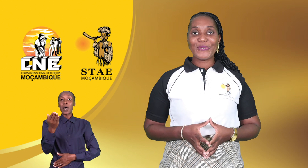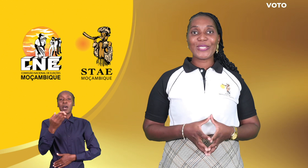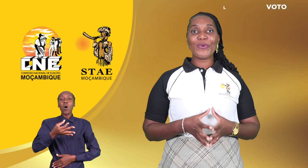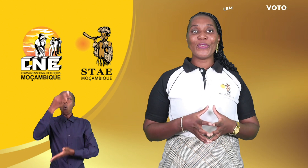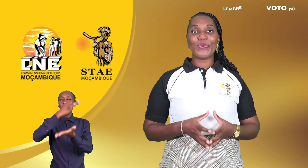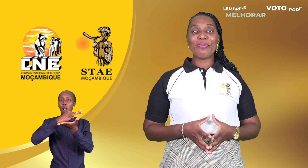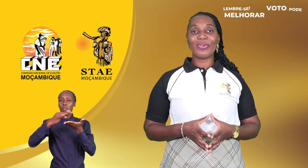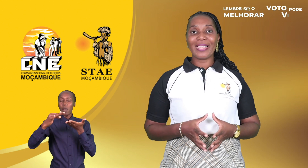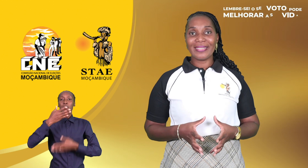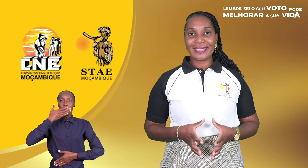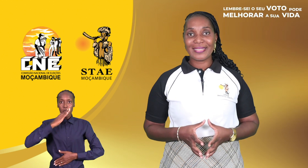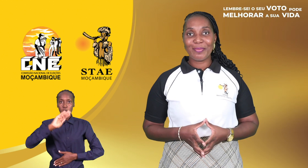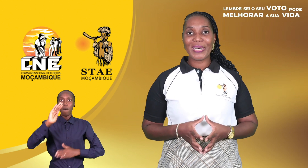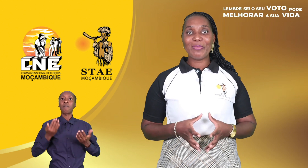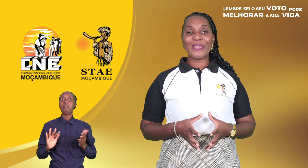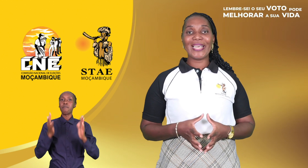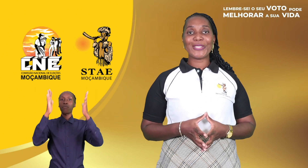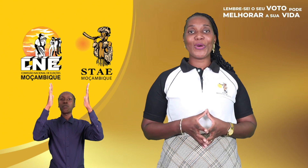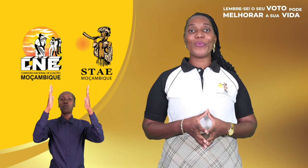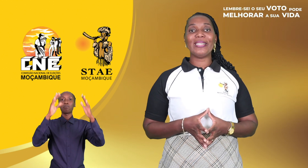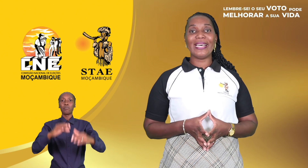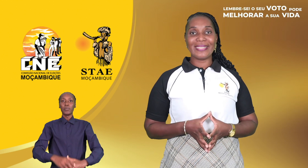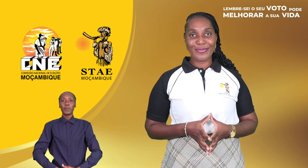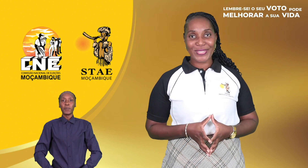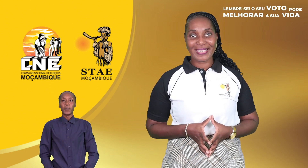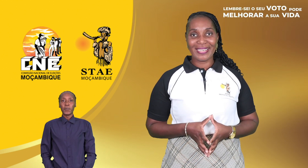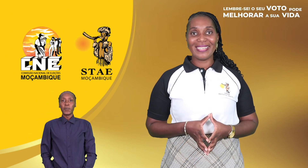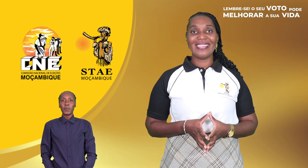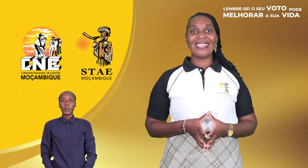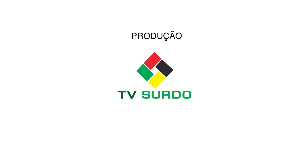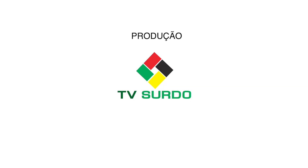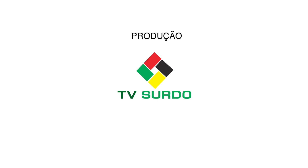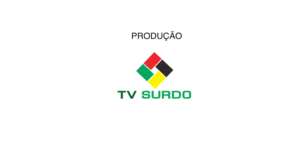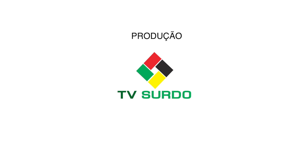Lembre-se, o seu voto é importante para melhorar a sua qualidade de vida.